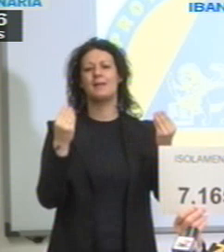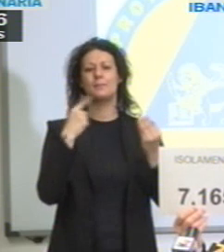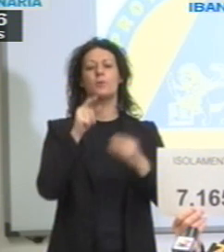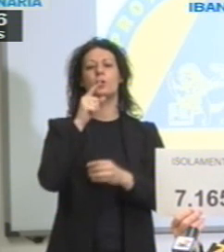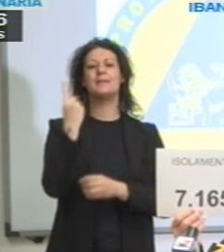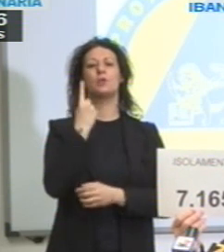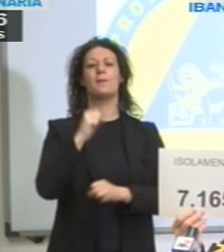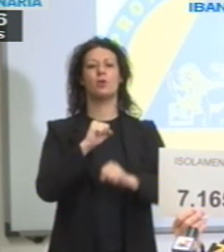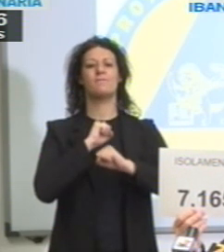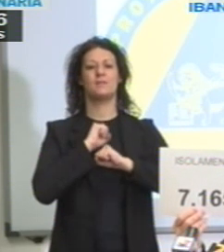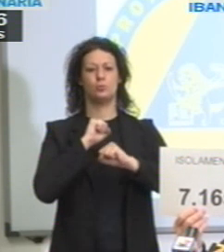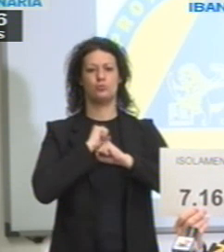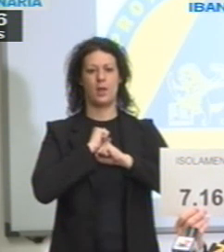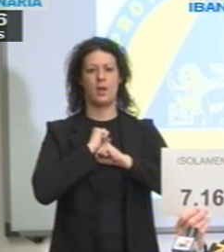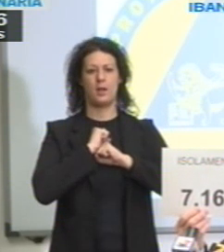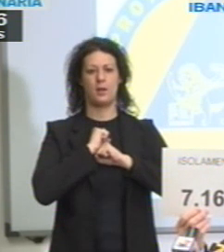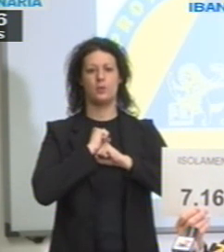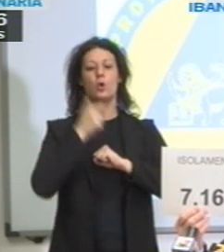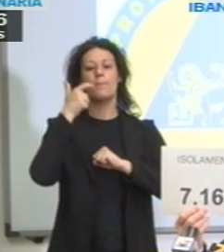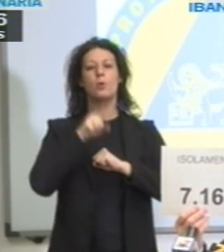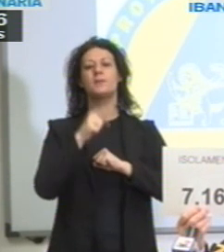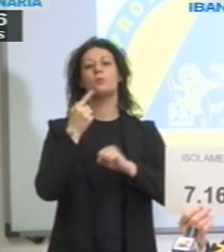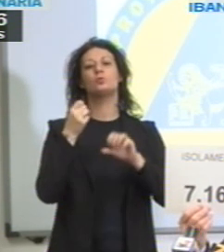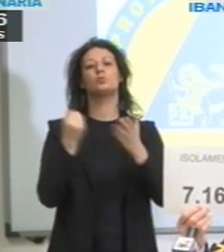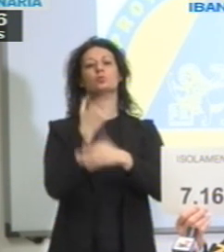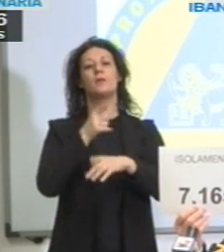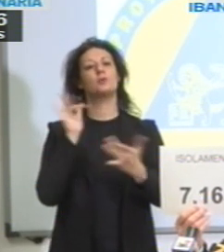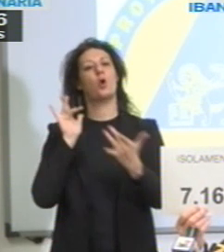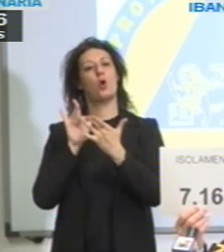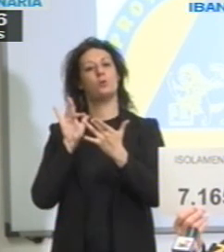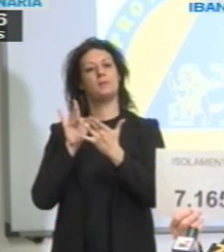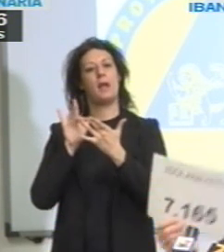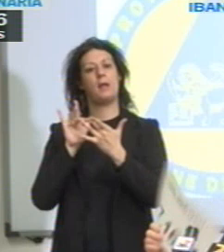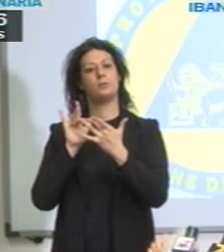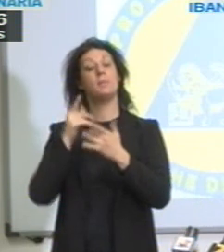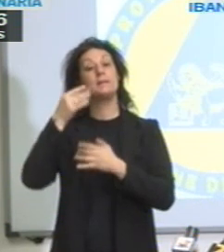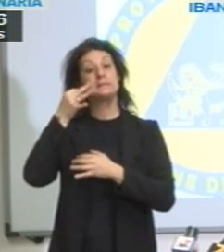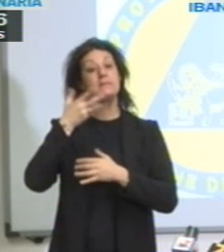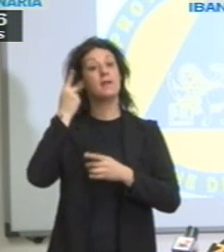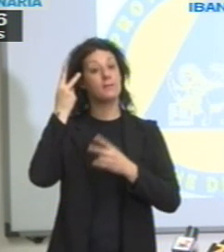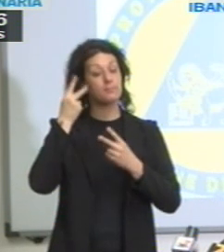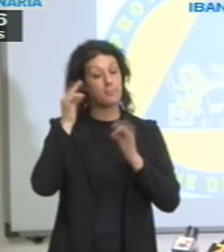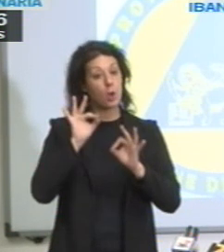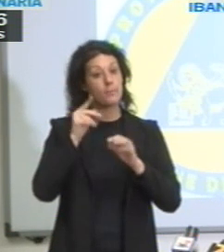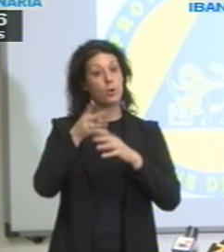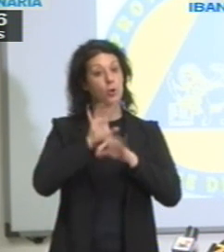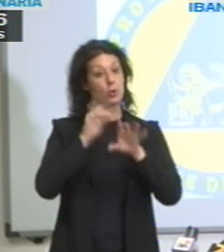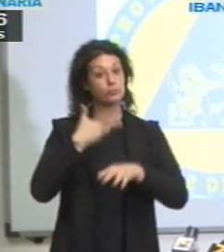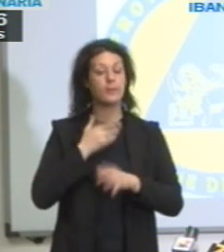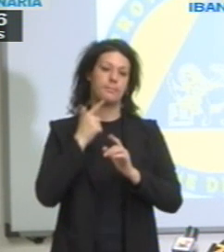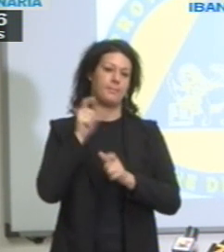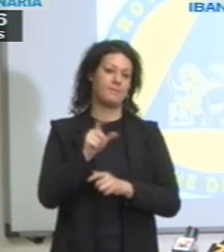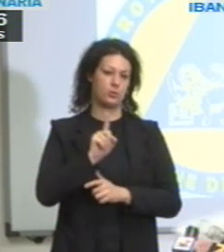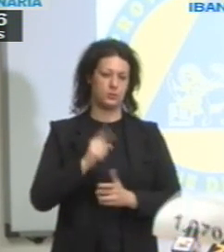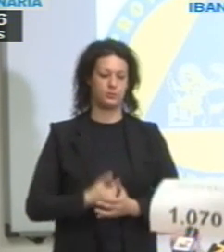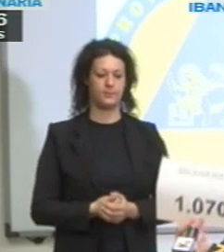isolamento semplicemente perché rappresentano un contatto, ma non necessariamente sono positivi. I ricoverati